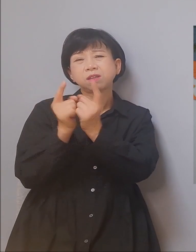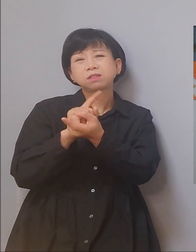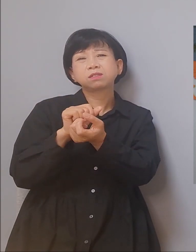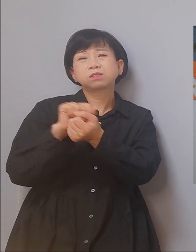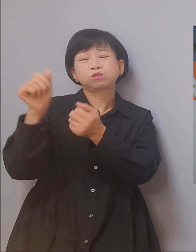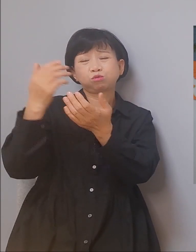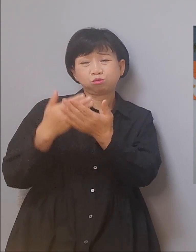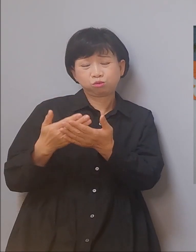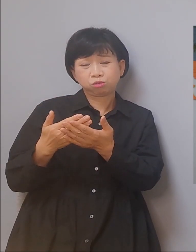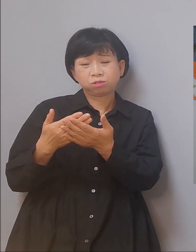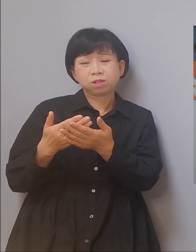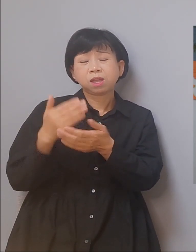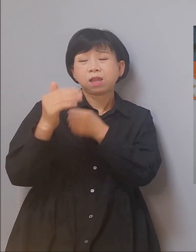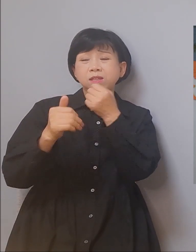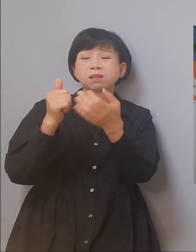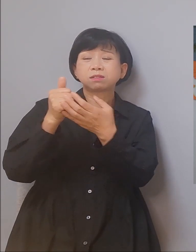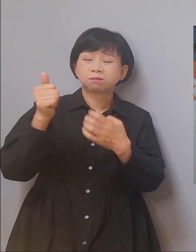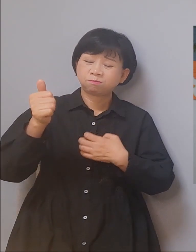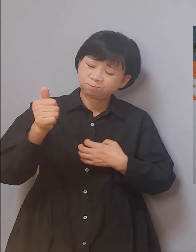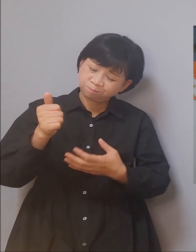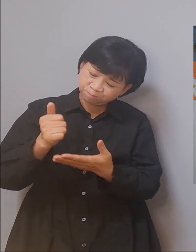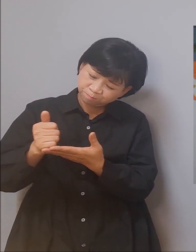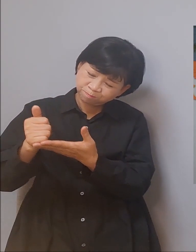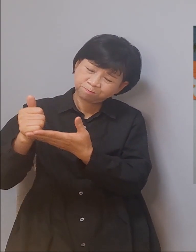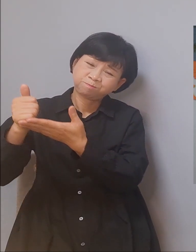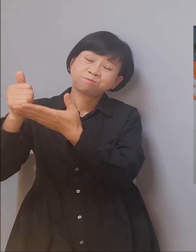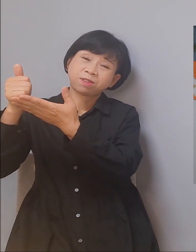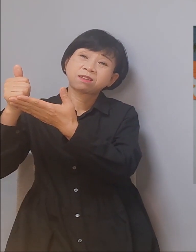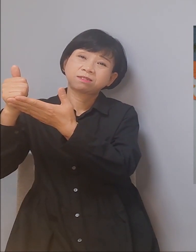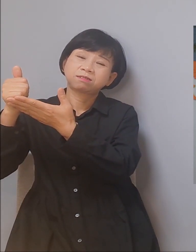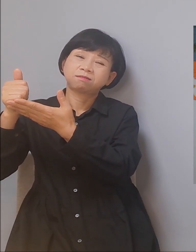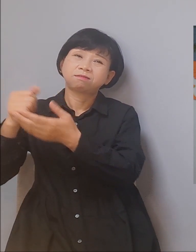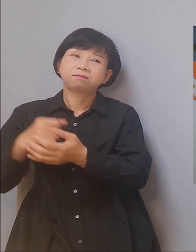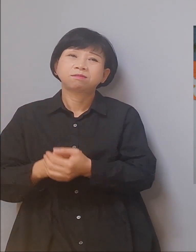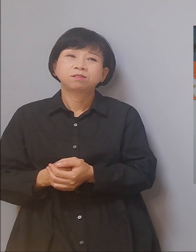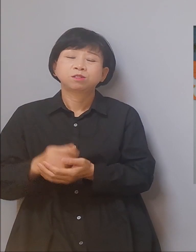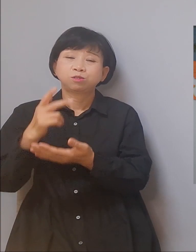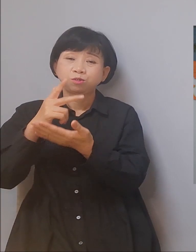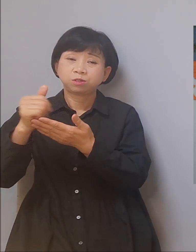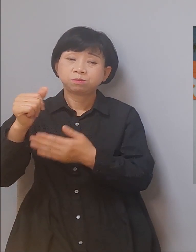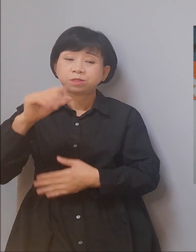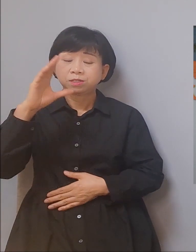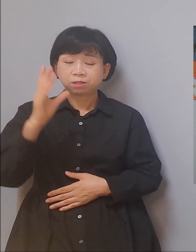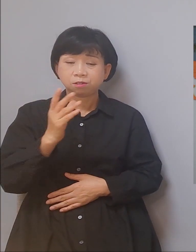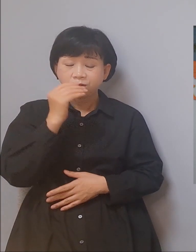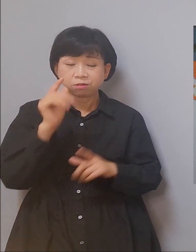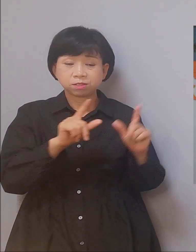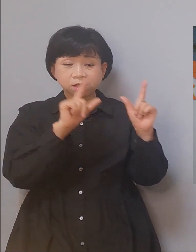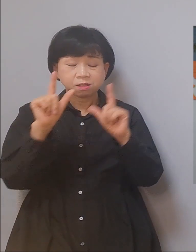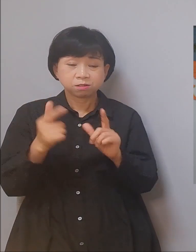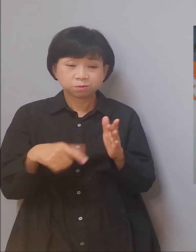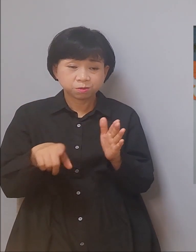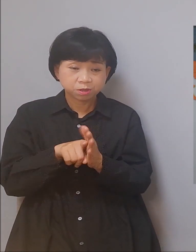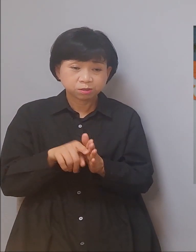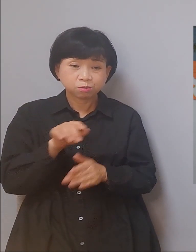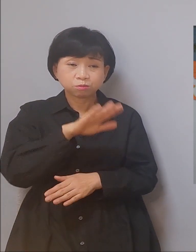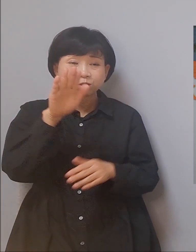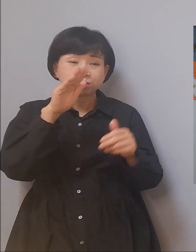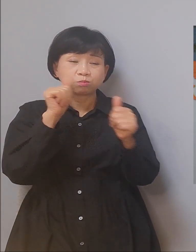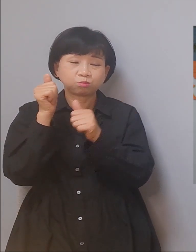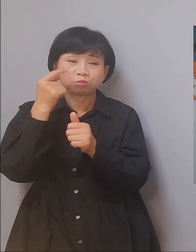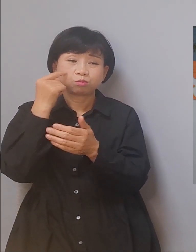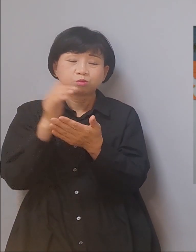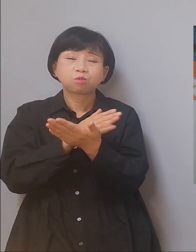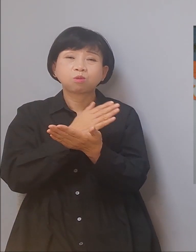높여드리며 예배하는 것이 경외하는 것입니다. 그리고 주님은 경건한 삶을 살게 하기 위해서 우리를